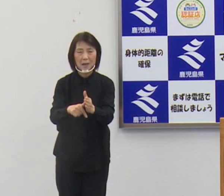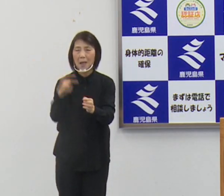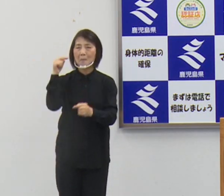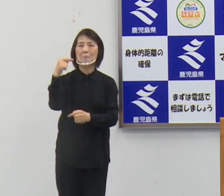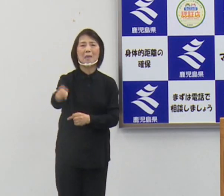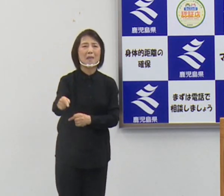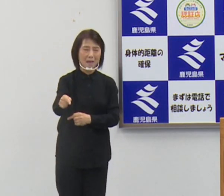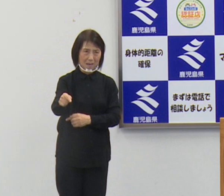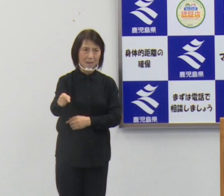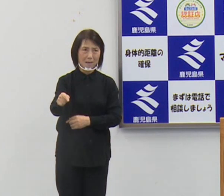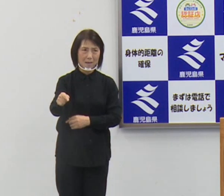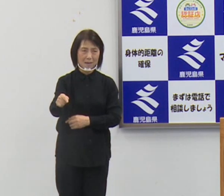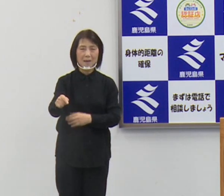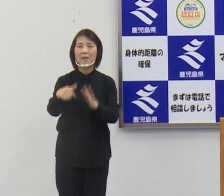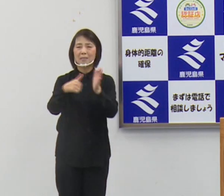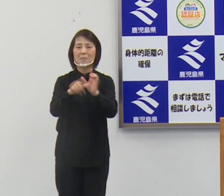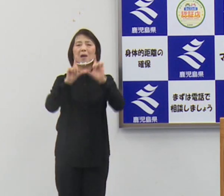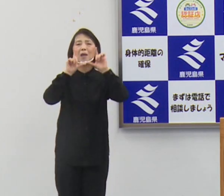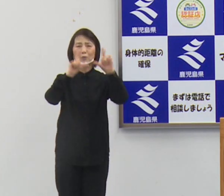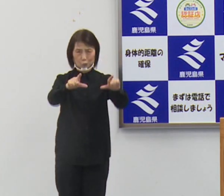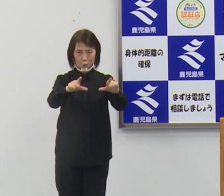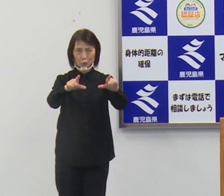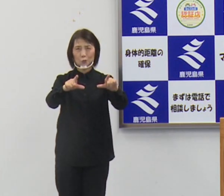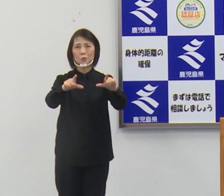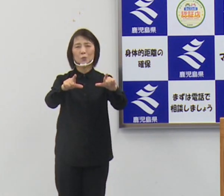け、公表し、そして、